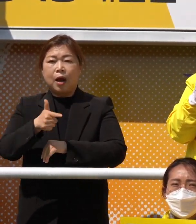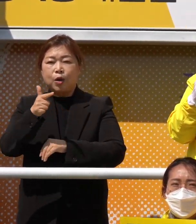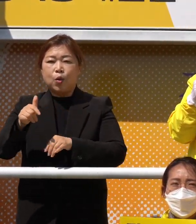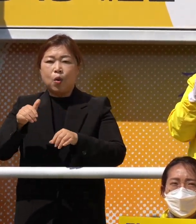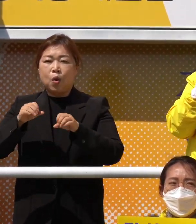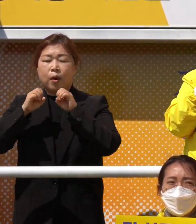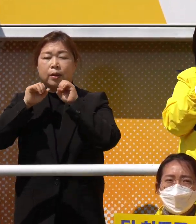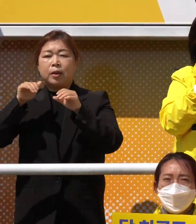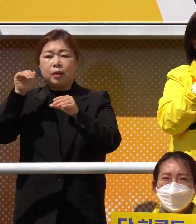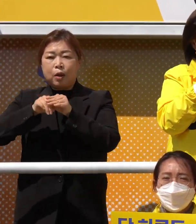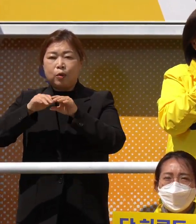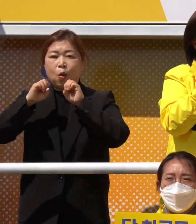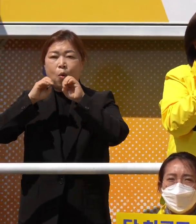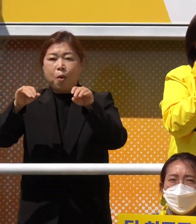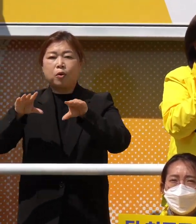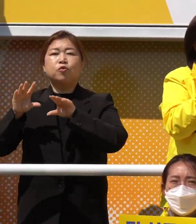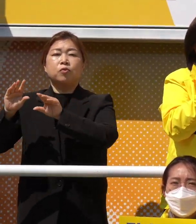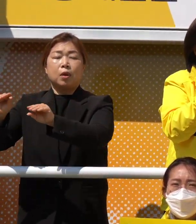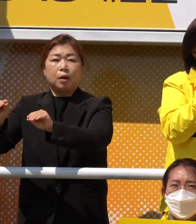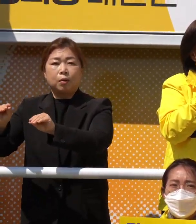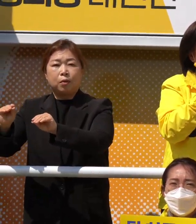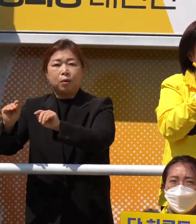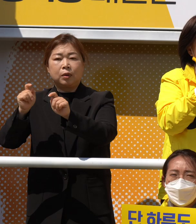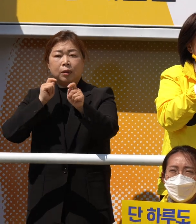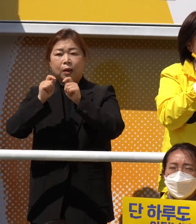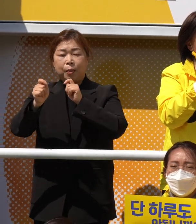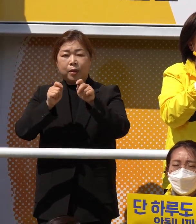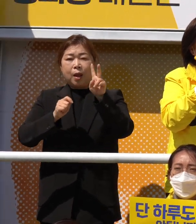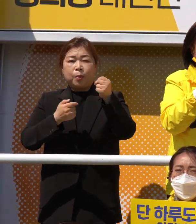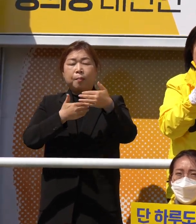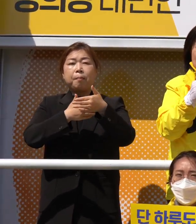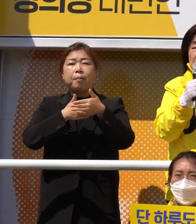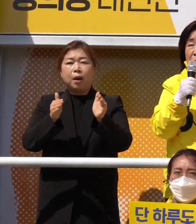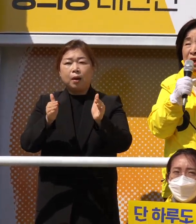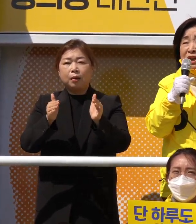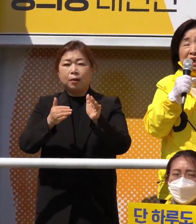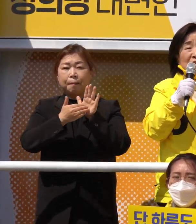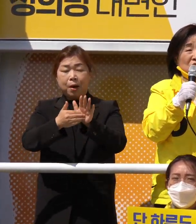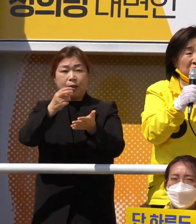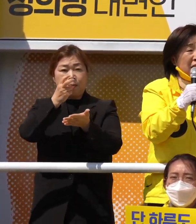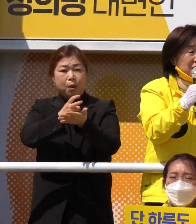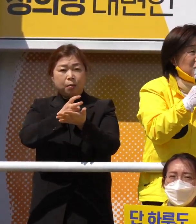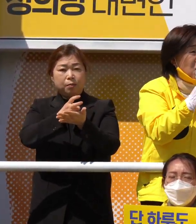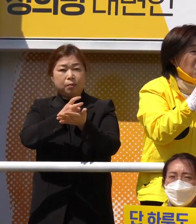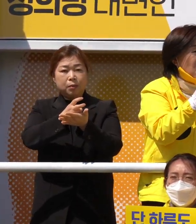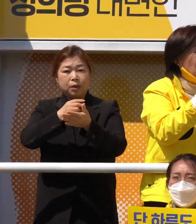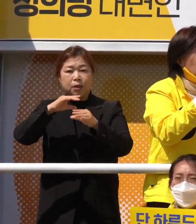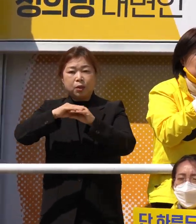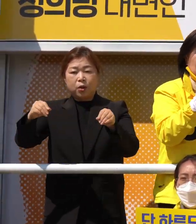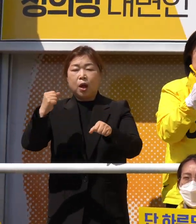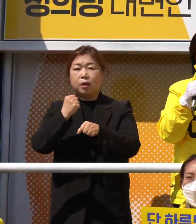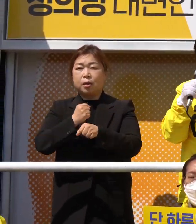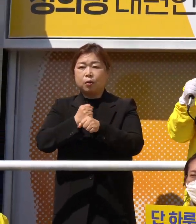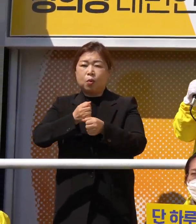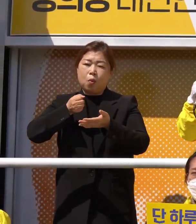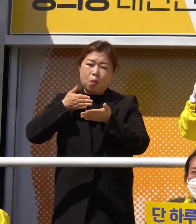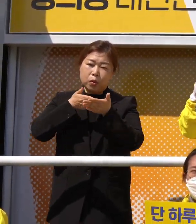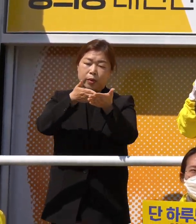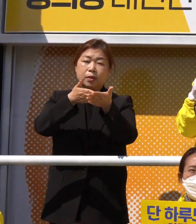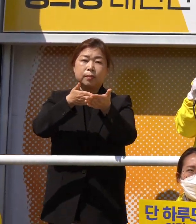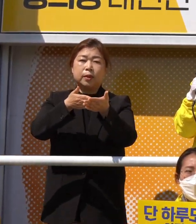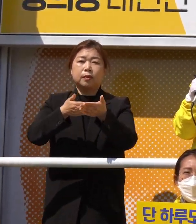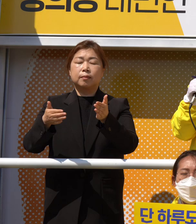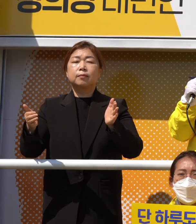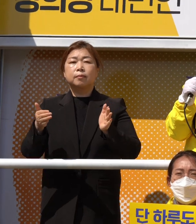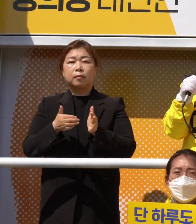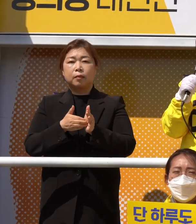선거운동을 중단하고 텔레그램 엠범방 방지법을 처리하자고 호소했습니다.